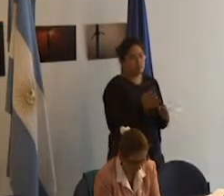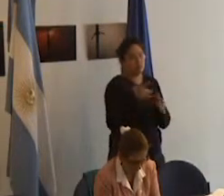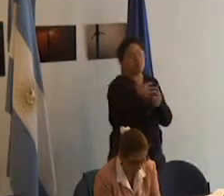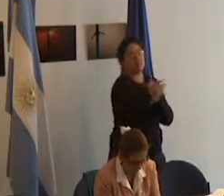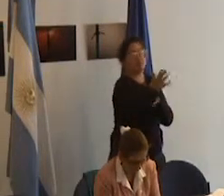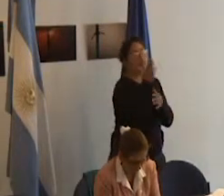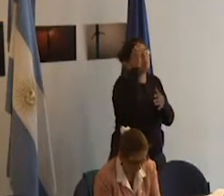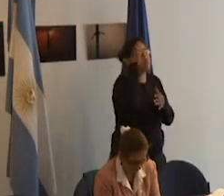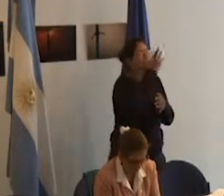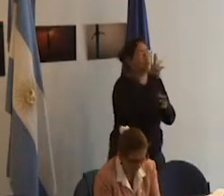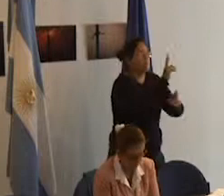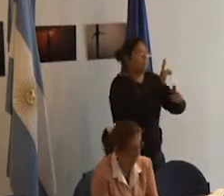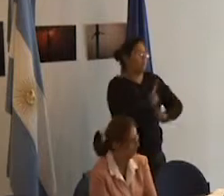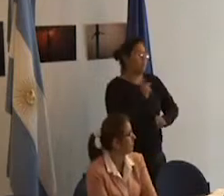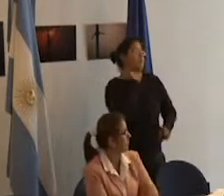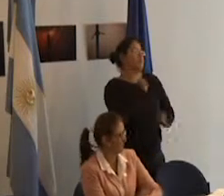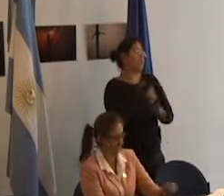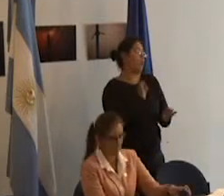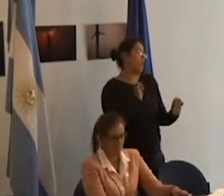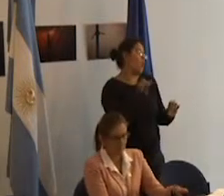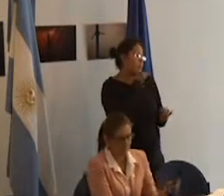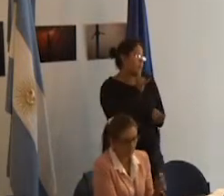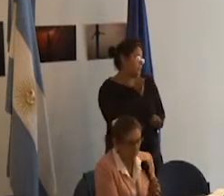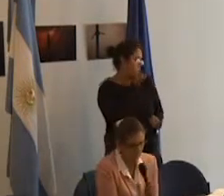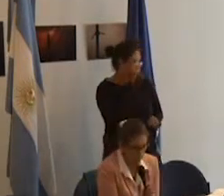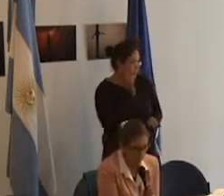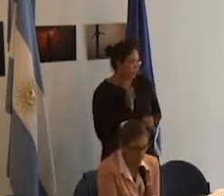la respuesta de si funciona o no.